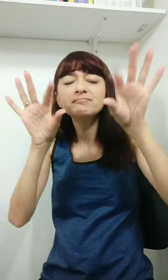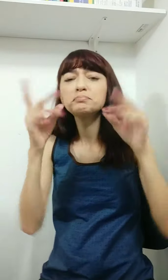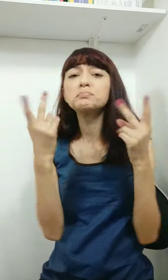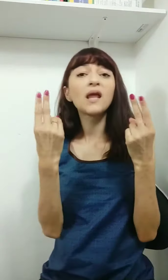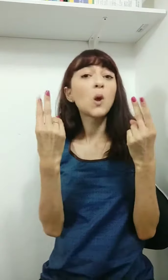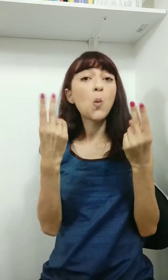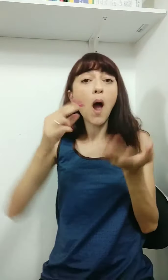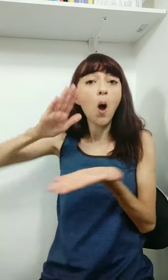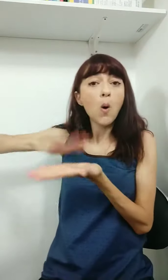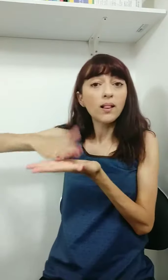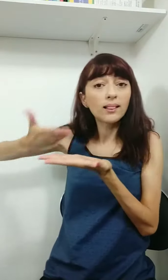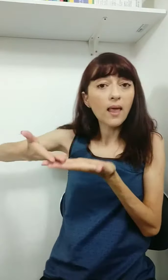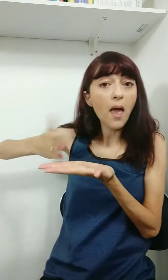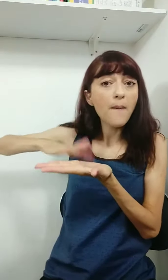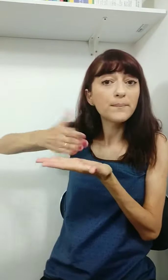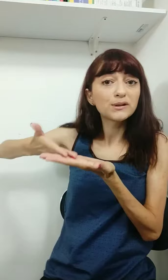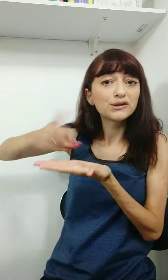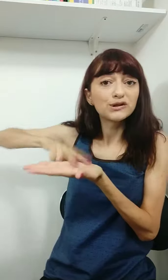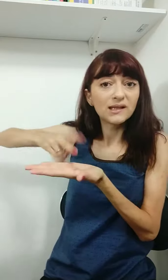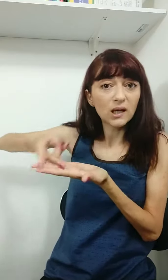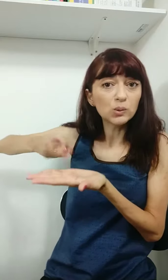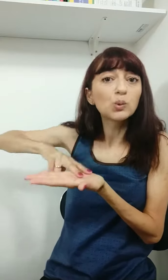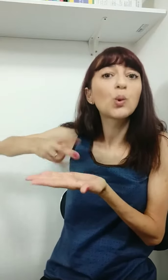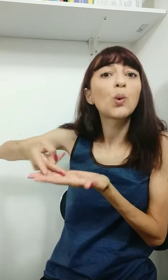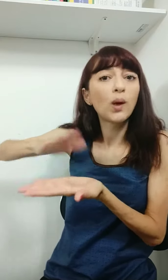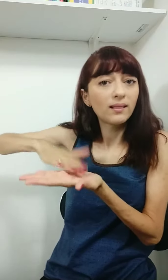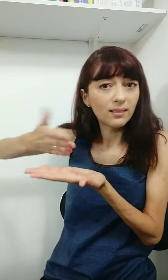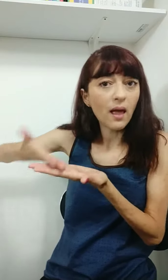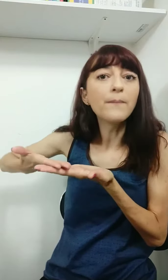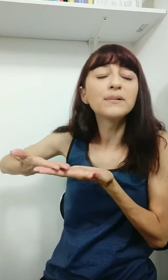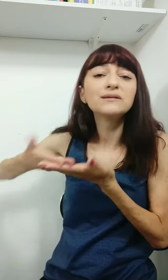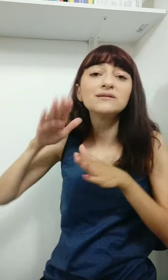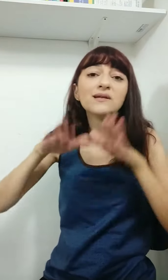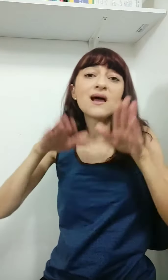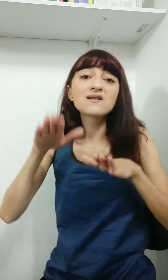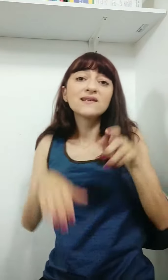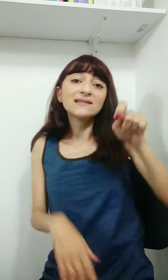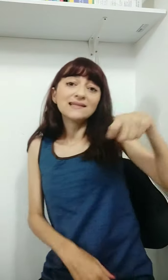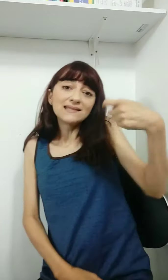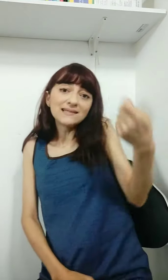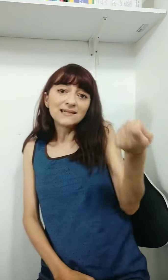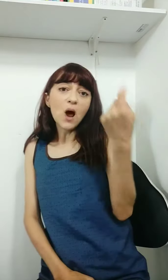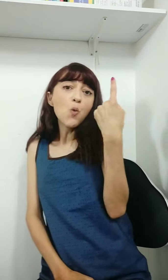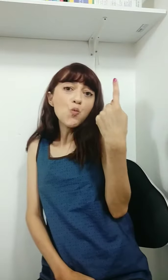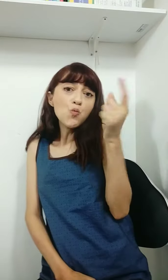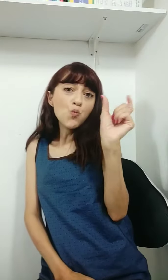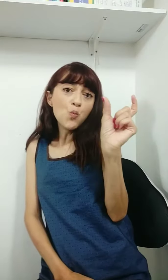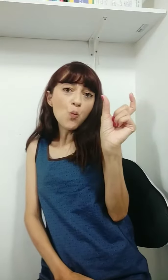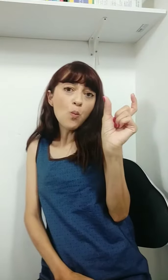que existem dentro da língua. É a mesma coisa do intérprete, quando ele vai fazer uma tradução. Ele também faz uma escolha. Às vezes a gente